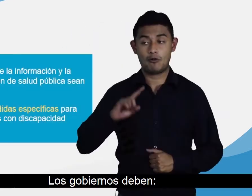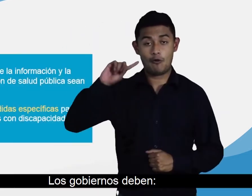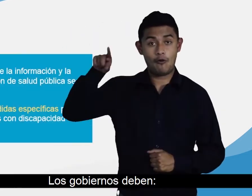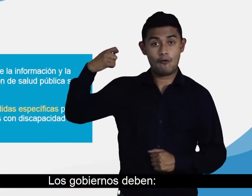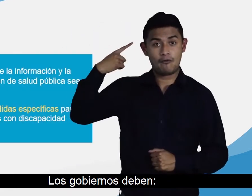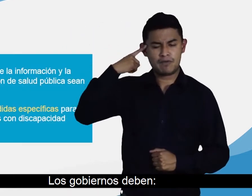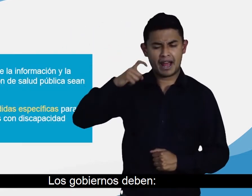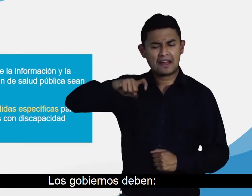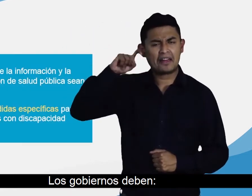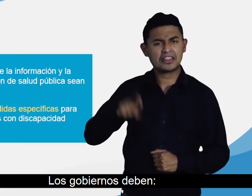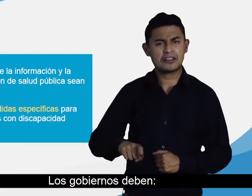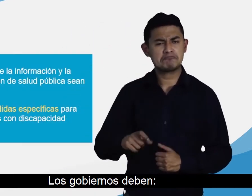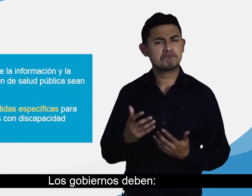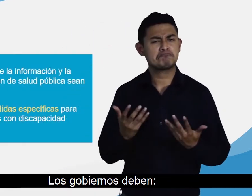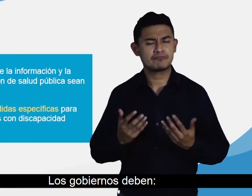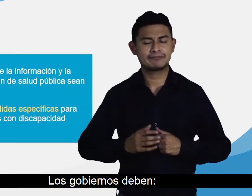Los gobiernos deben